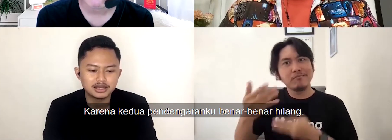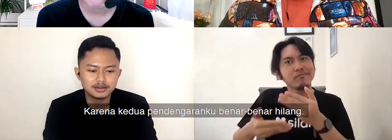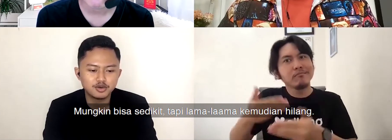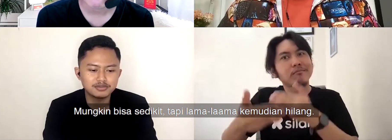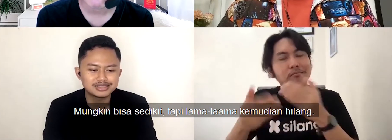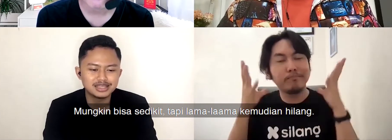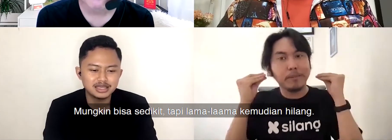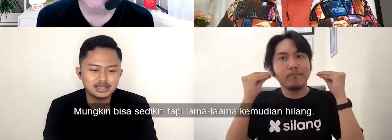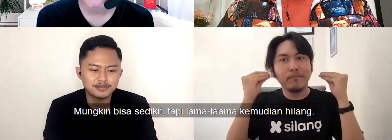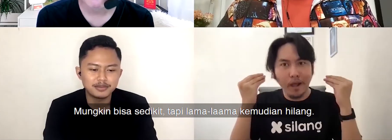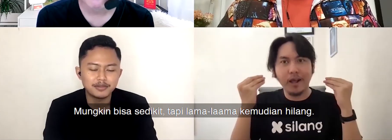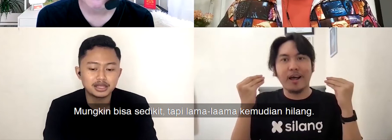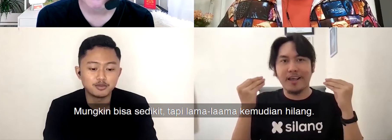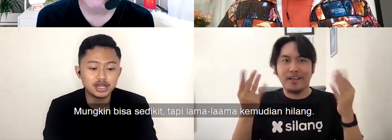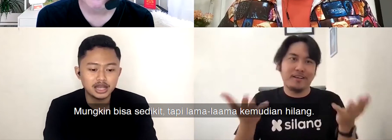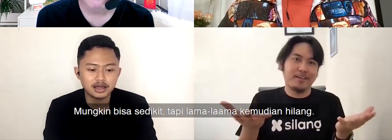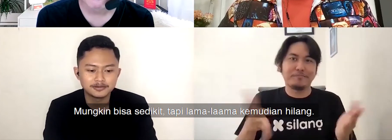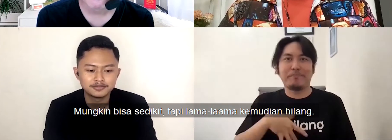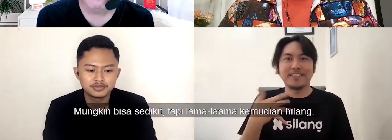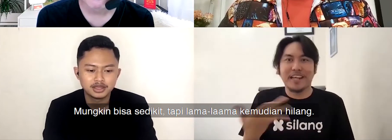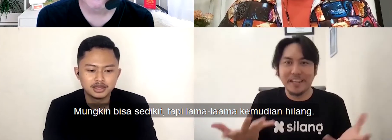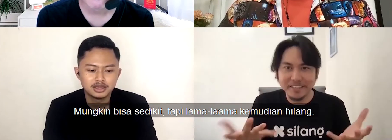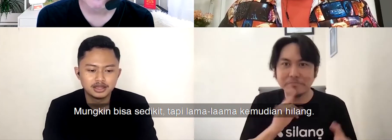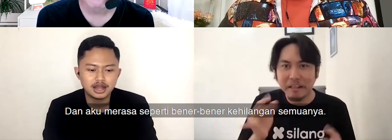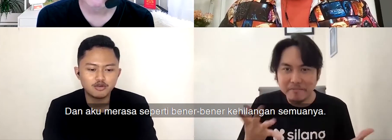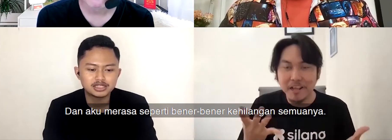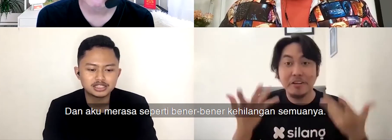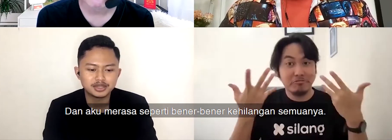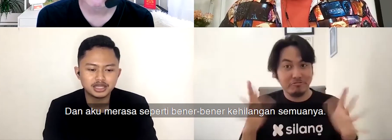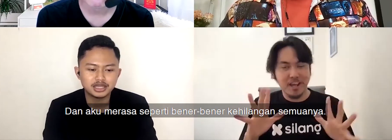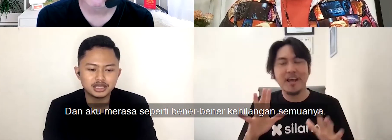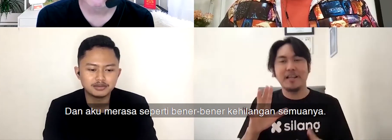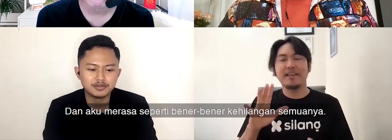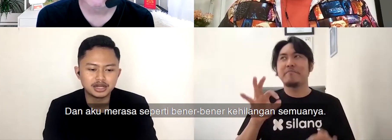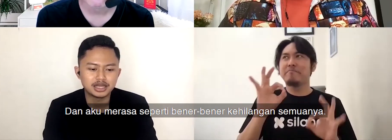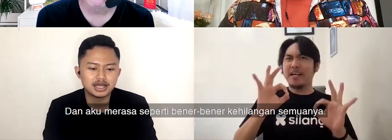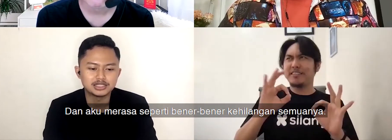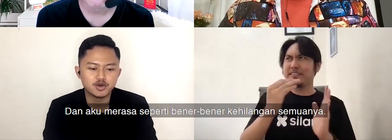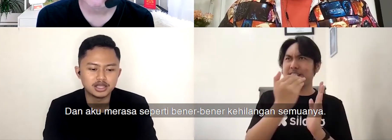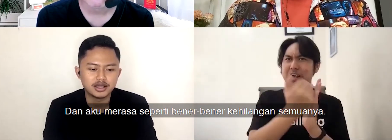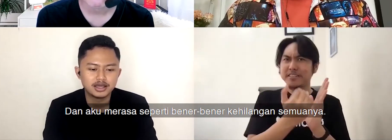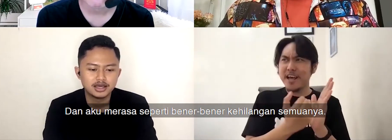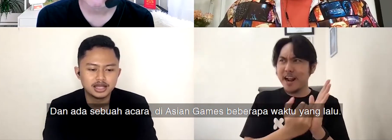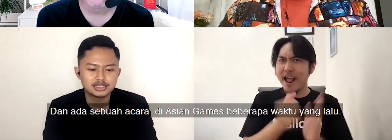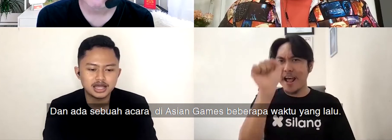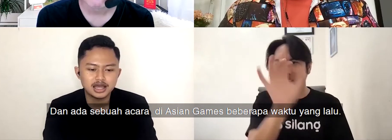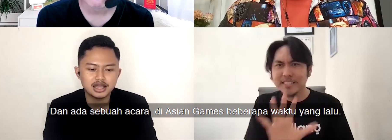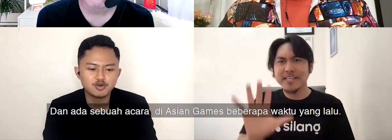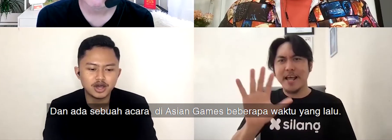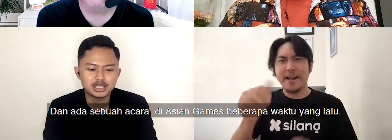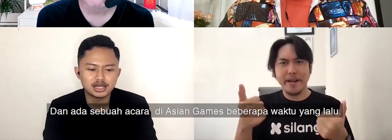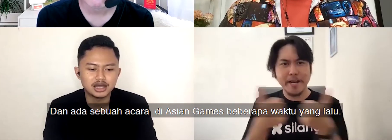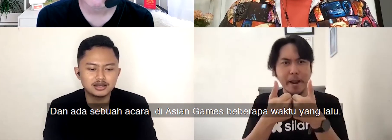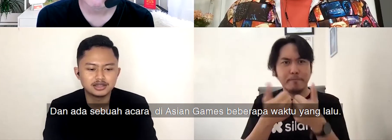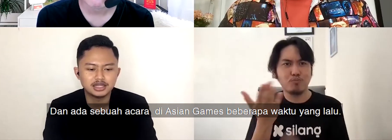mungkin bisa sedikit tapi kemudian dan Aku merasa seperti kehilangan semuanya dan sangat